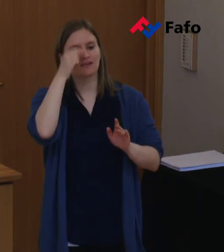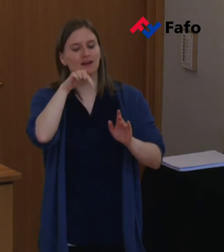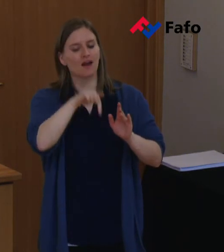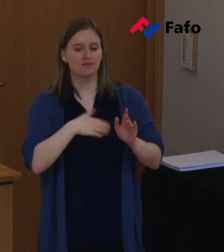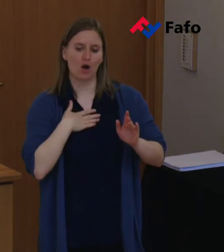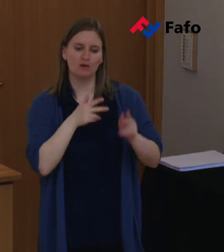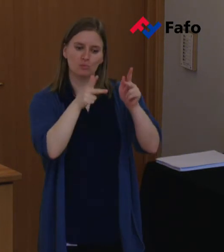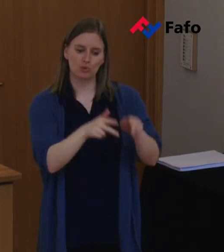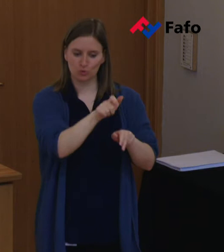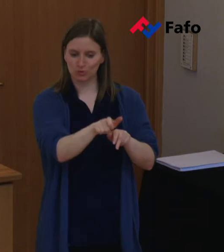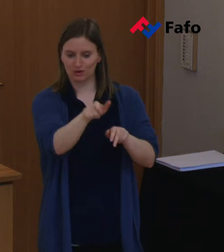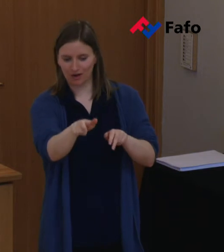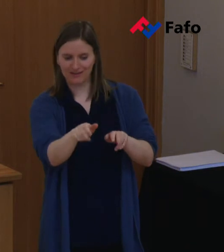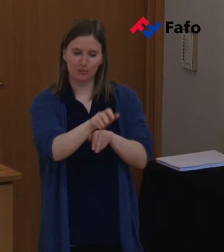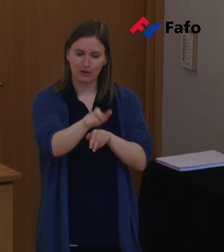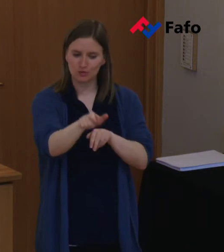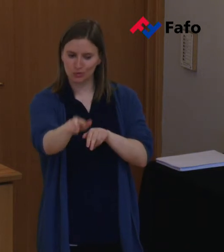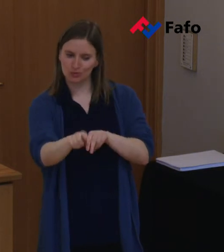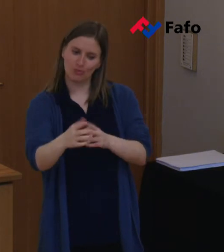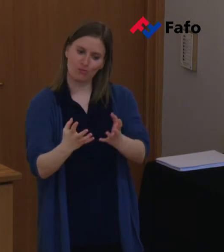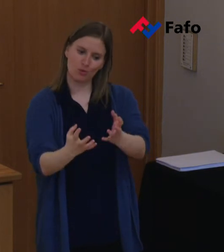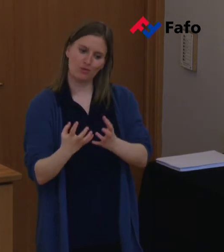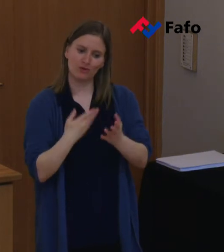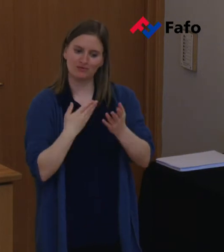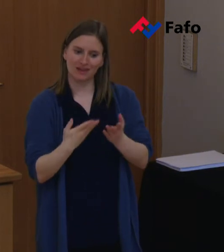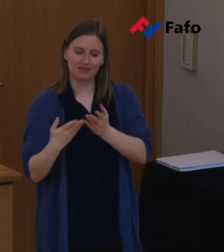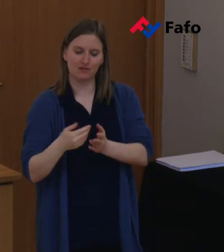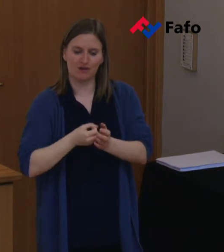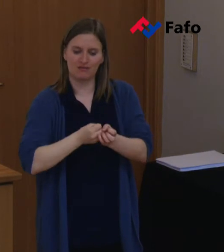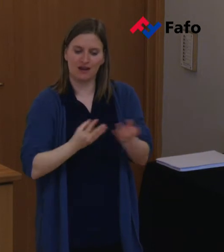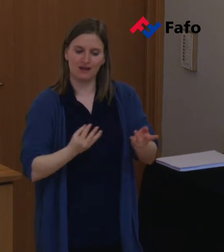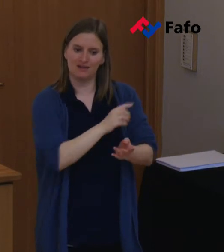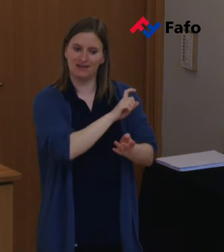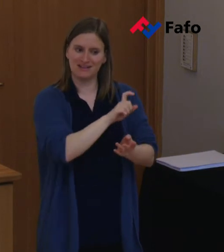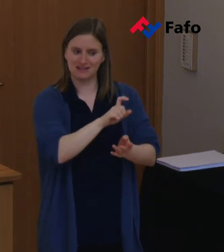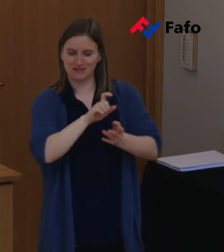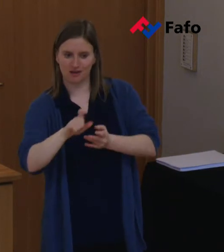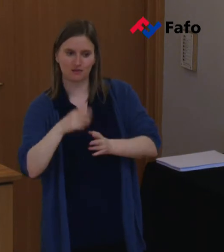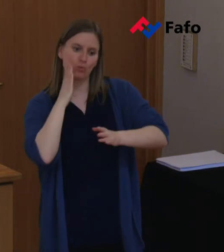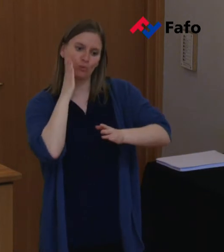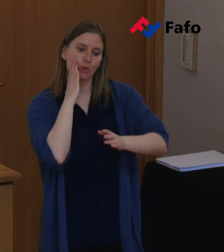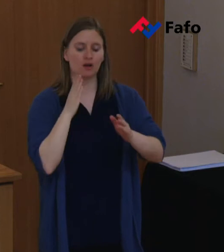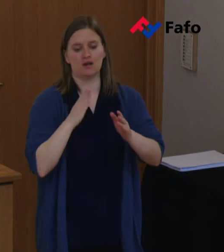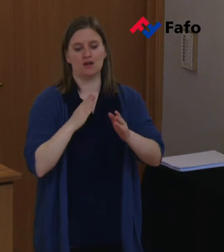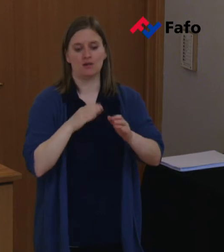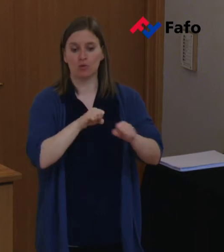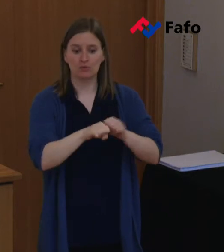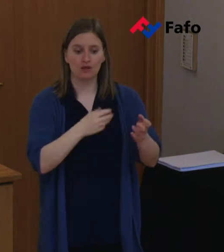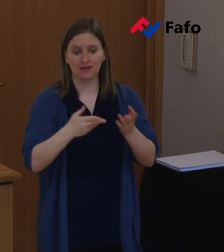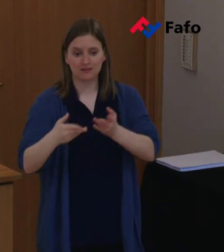eller personer som har behov for tjenester fra flere instanser, bolig, kommunale tjenester